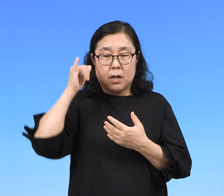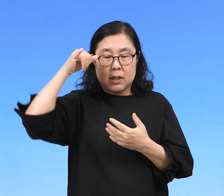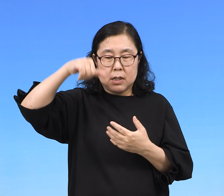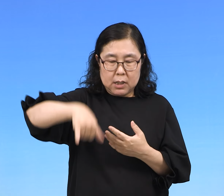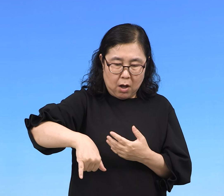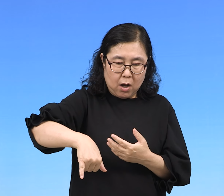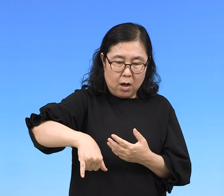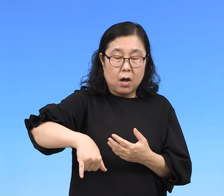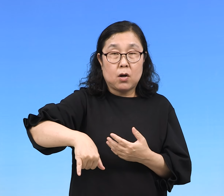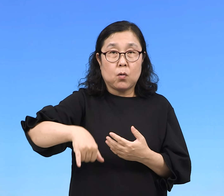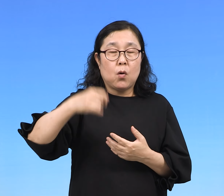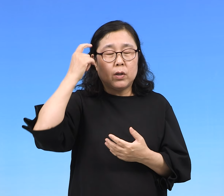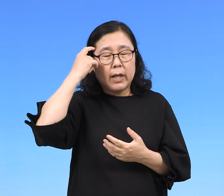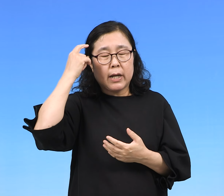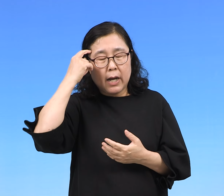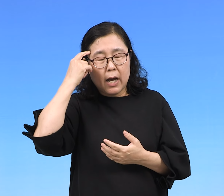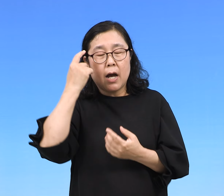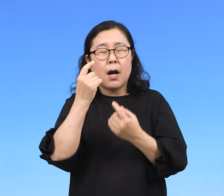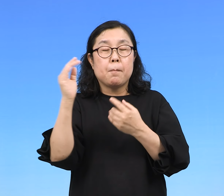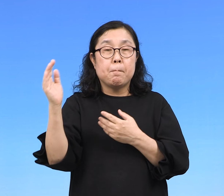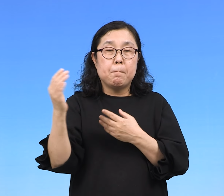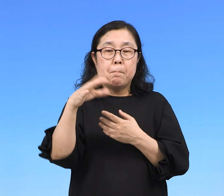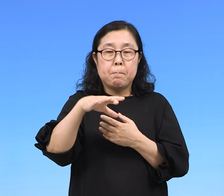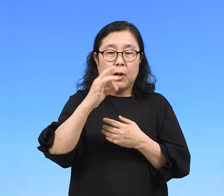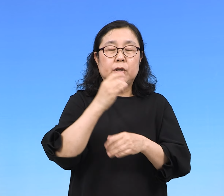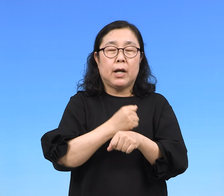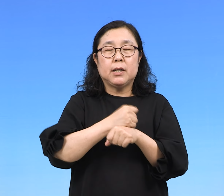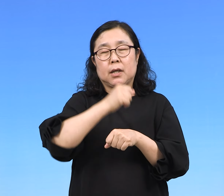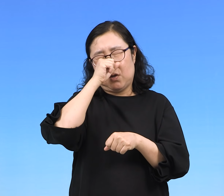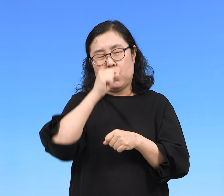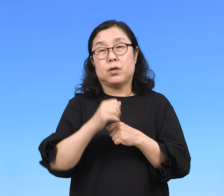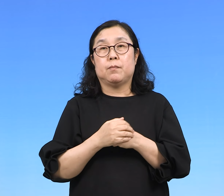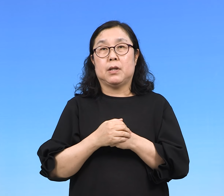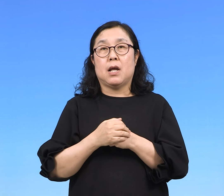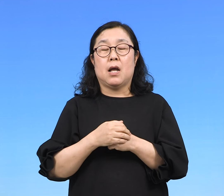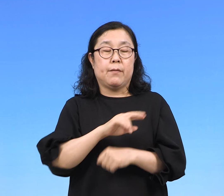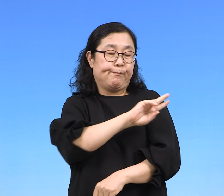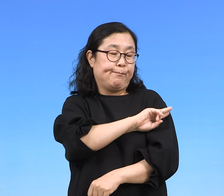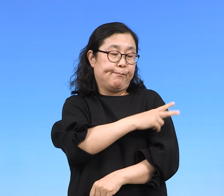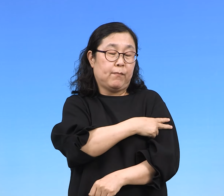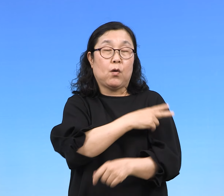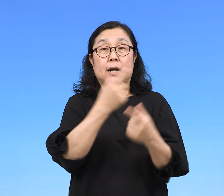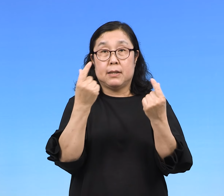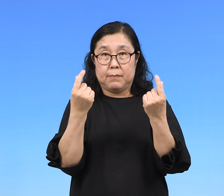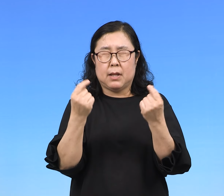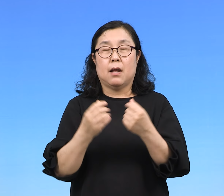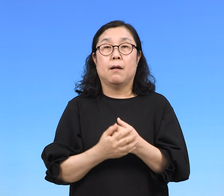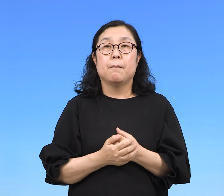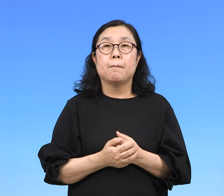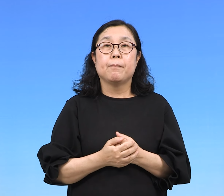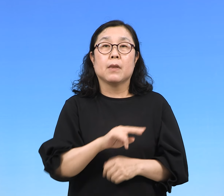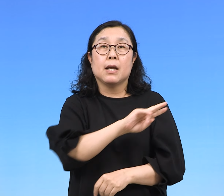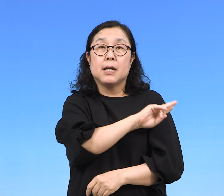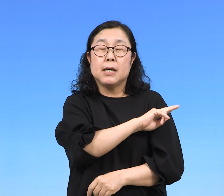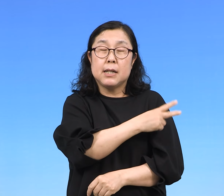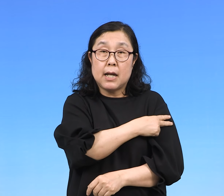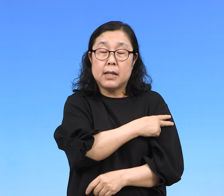끊고 생각부터 하라는 거예요. 이게 자기 세계에 몰두되는 위험입니다. 이단도 마찬가지 아닙니까?